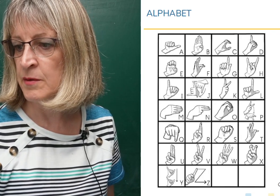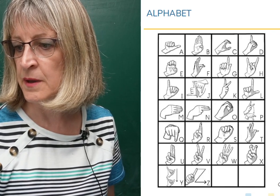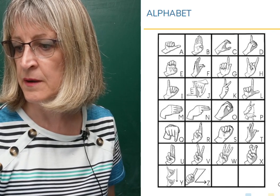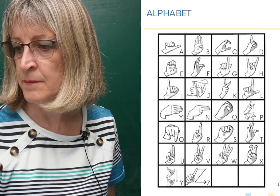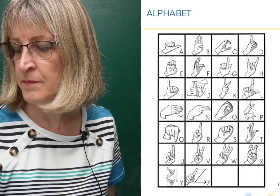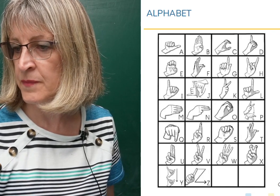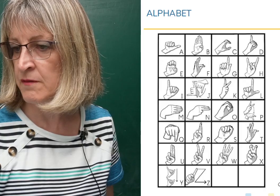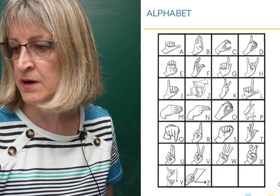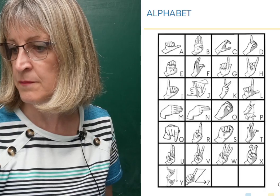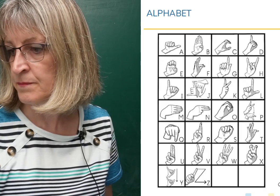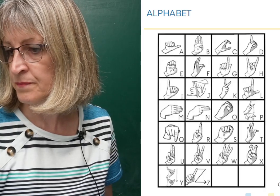Hein, voilà.